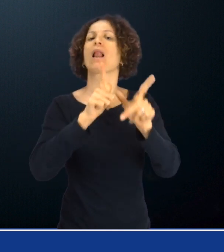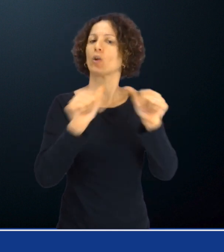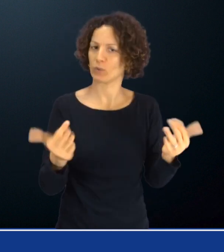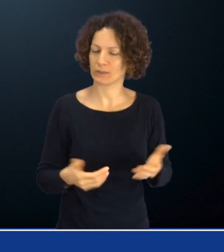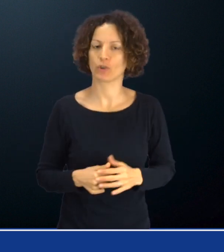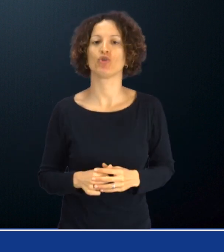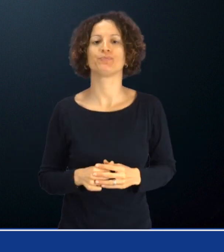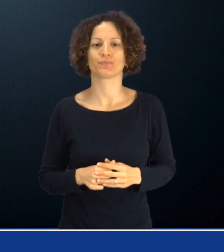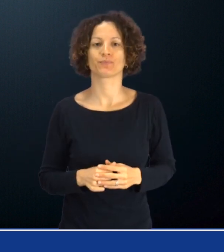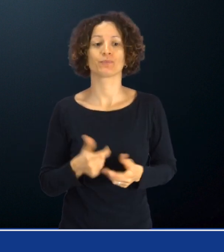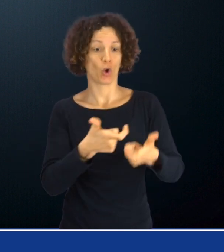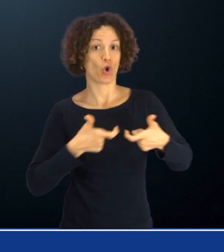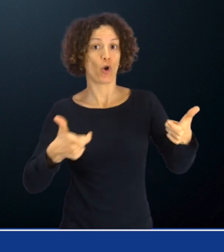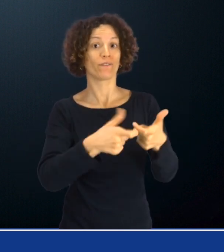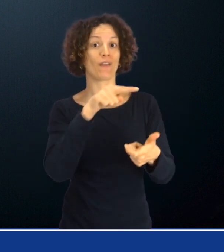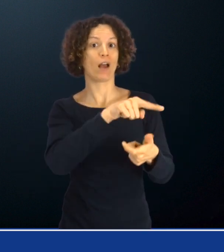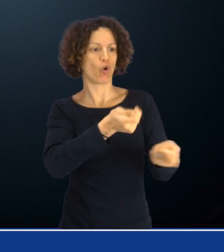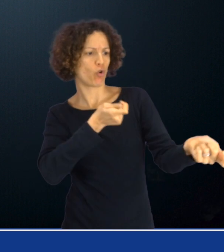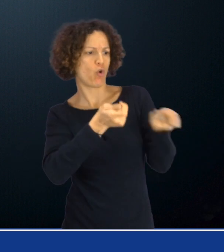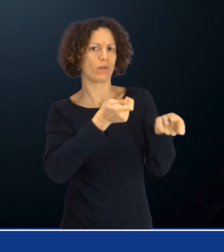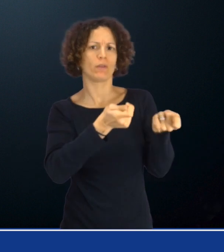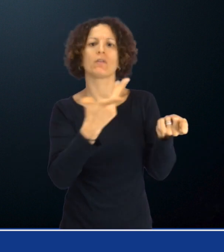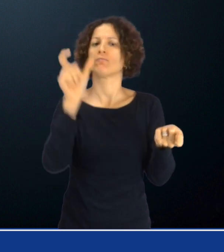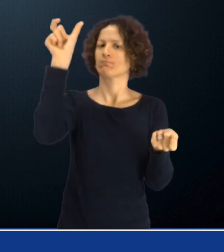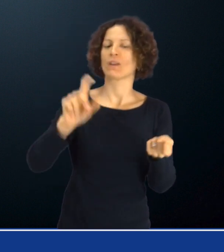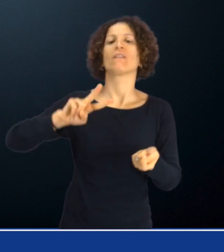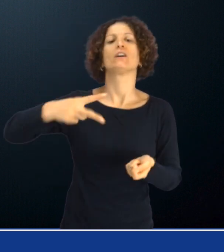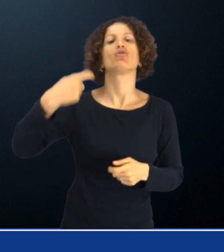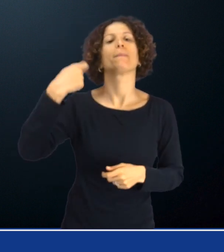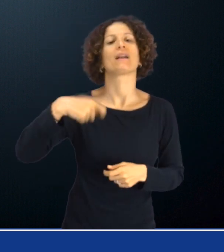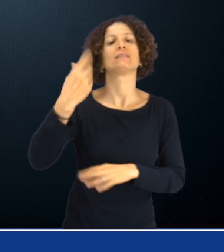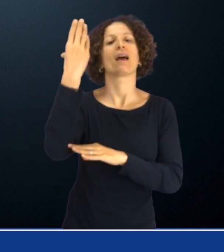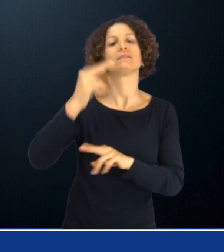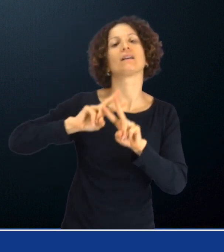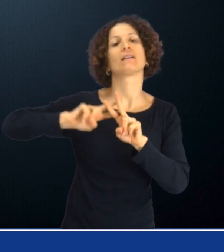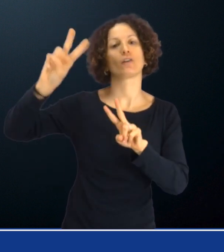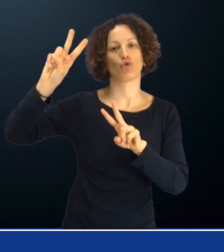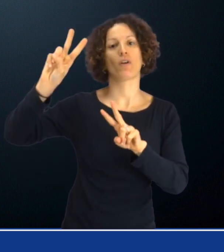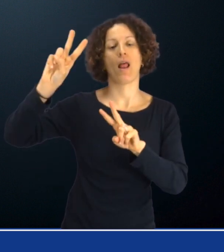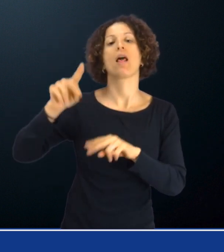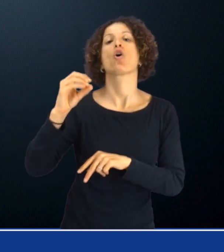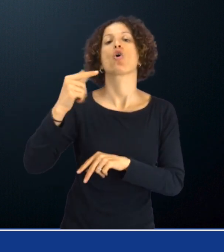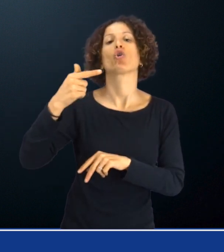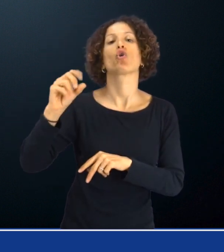rappresentato dalla lyss il convegno coordinato dalla vicepresidente Nazionale Hans Rossella